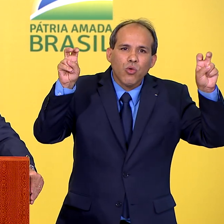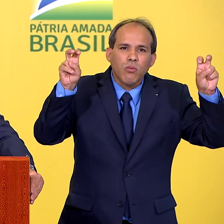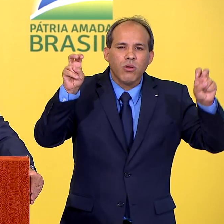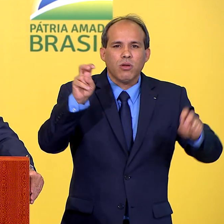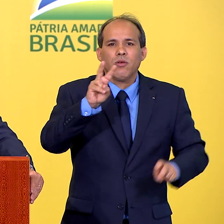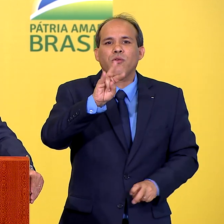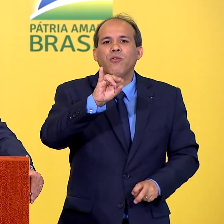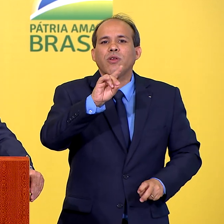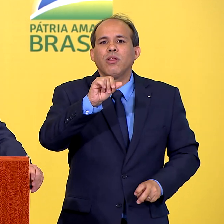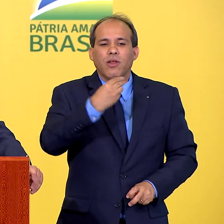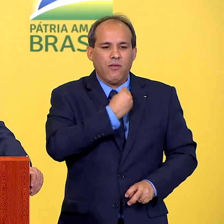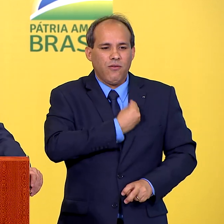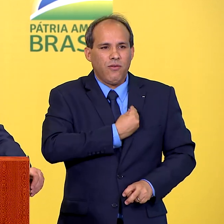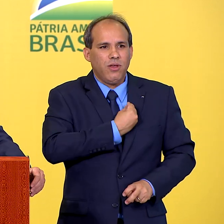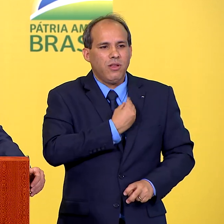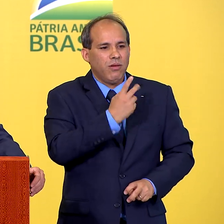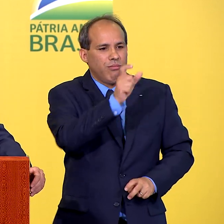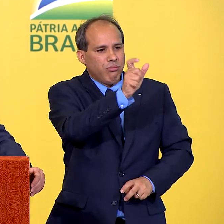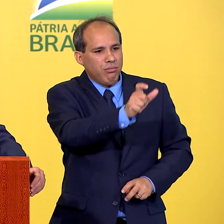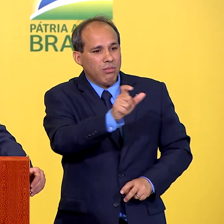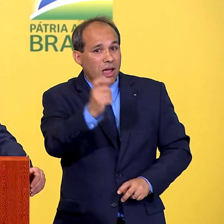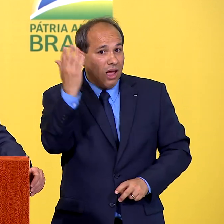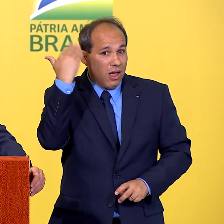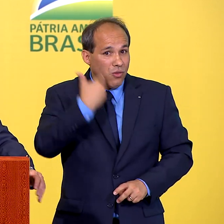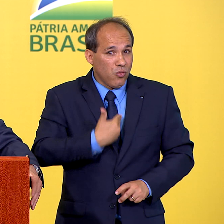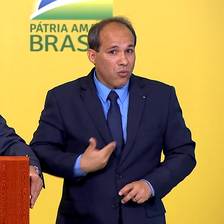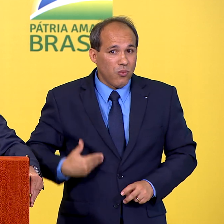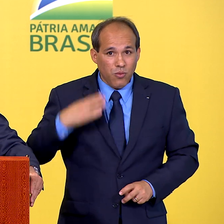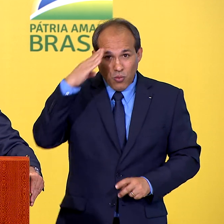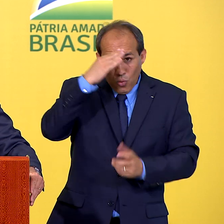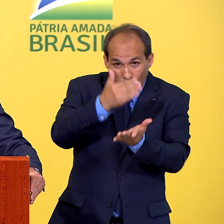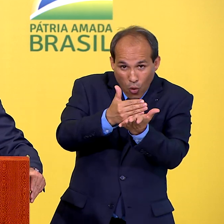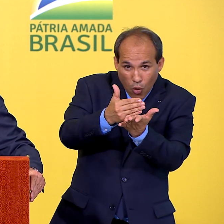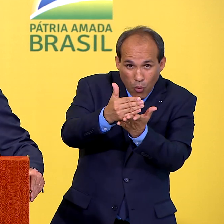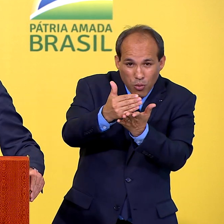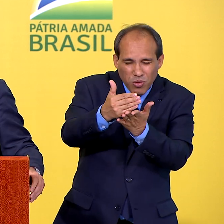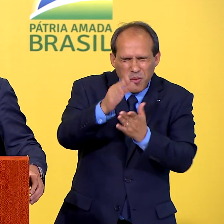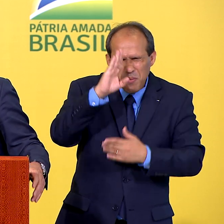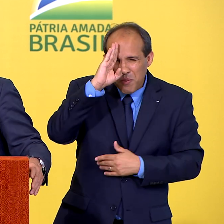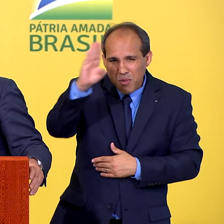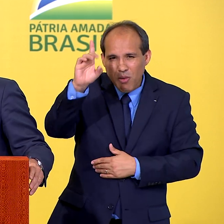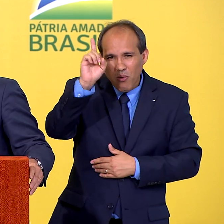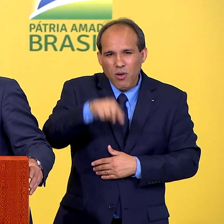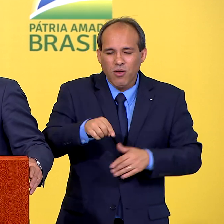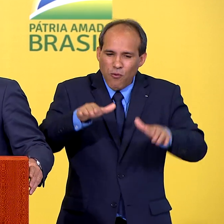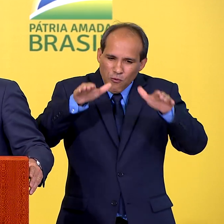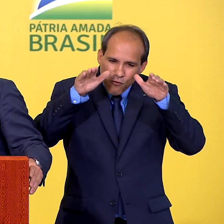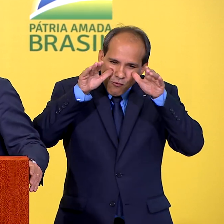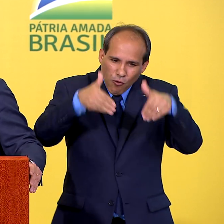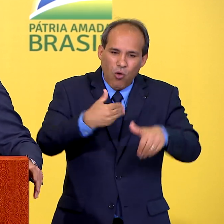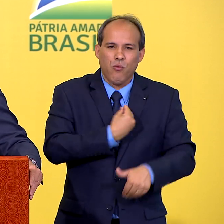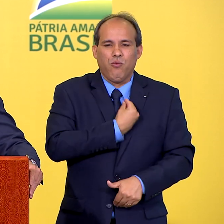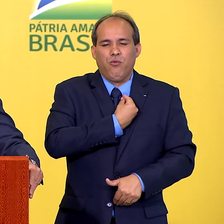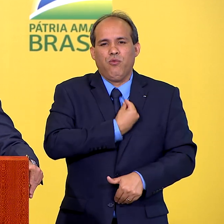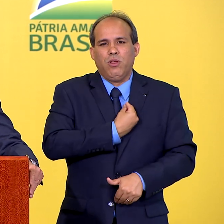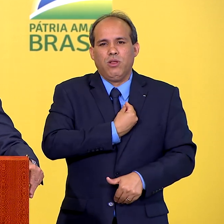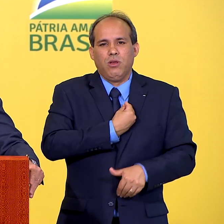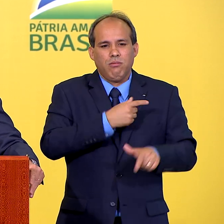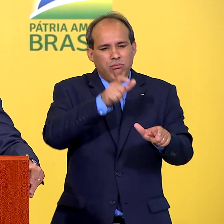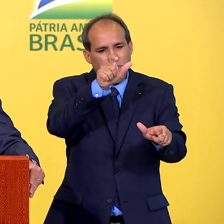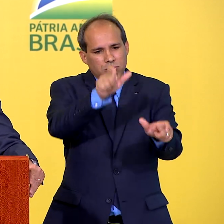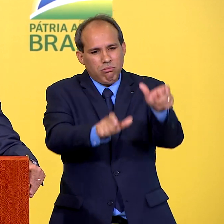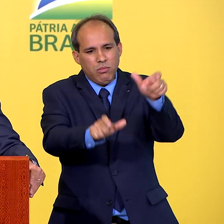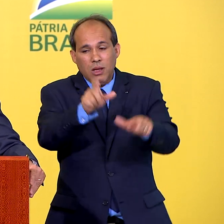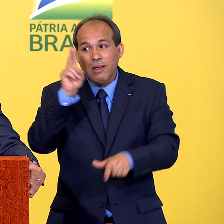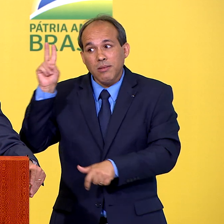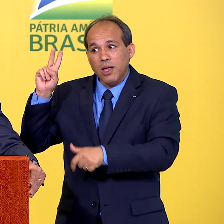o início do governo do presidente Bolsonaro, eram vidas que ele nos estimulava,